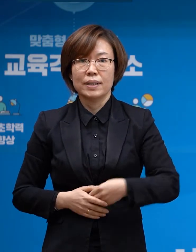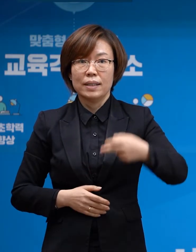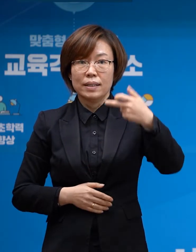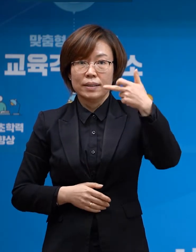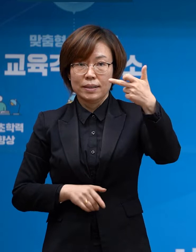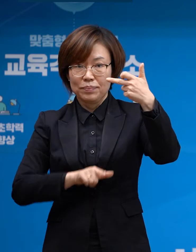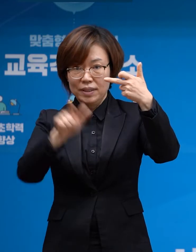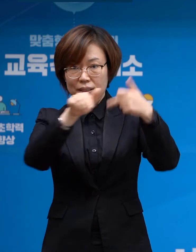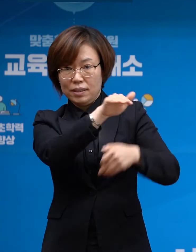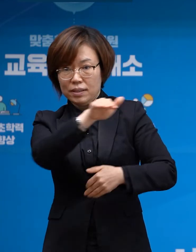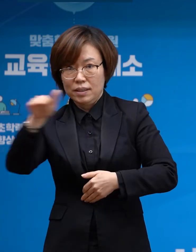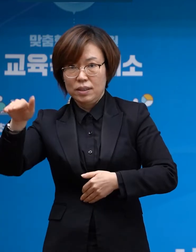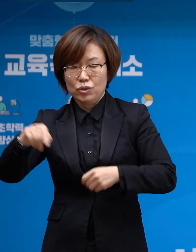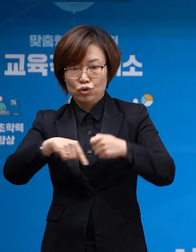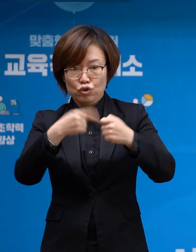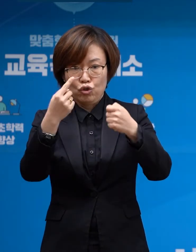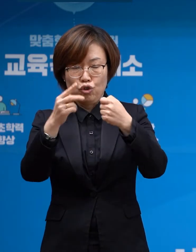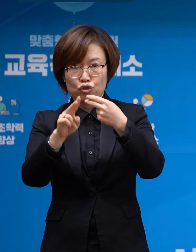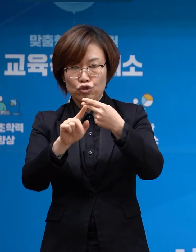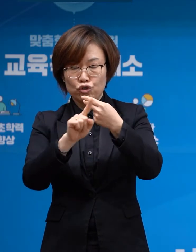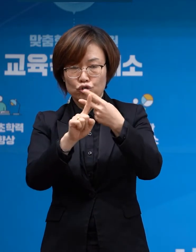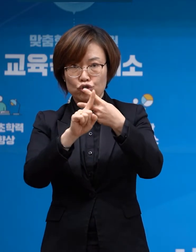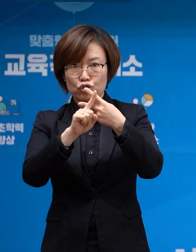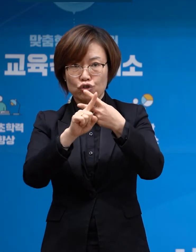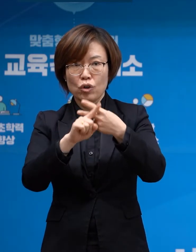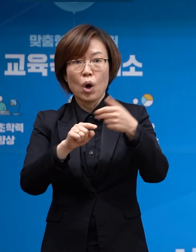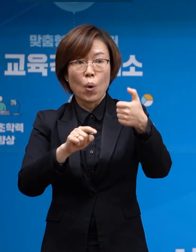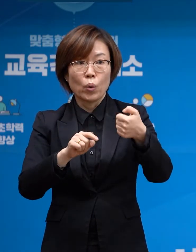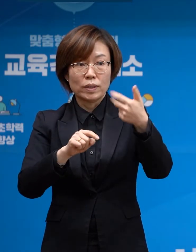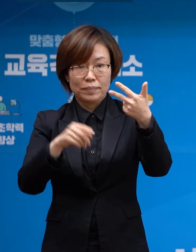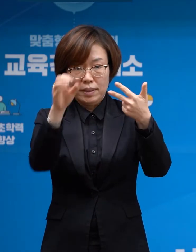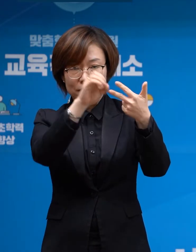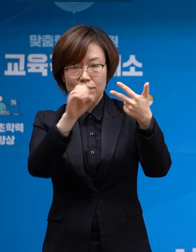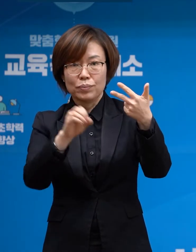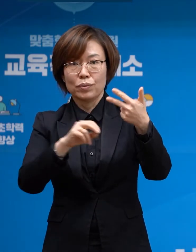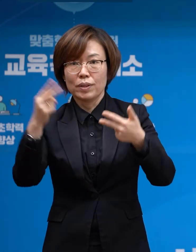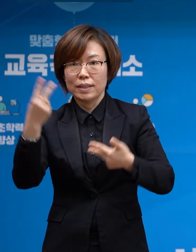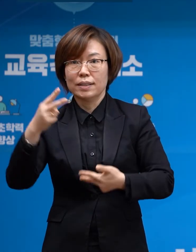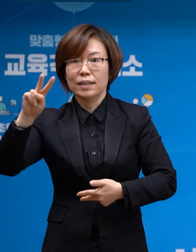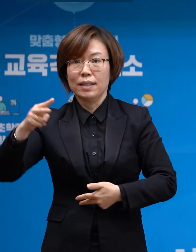17일 기준 전체 초중학교 학급의 57%인